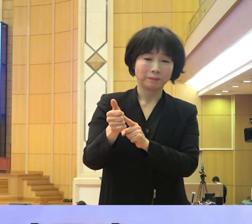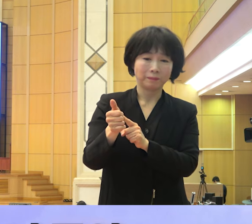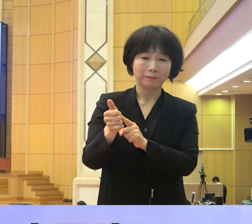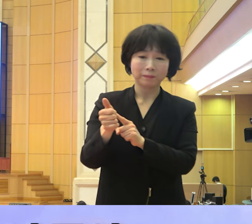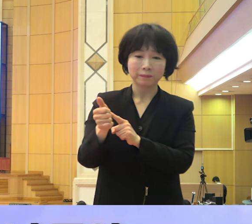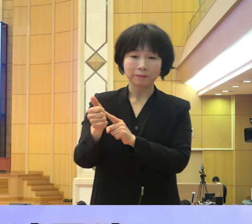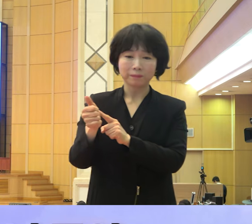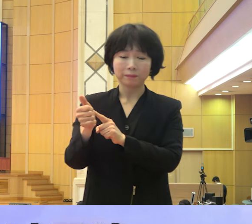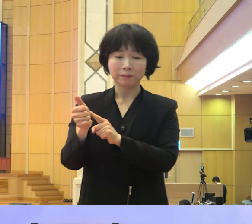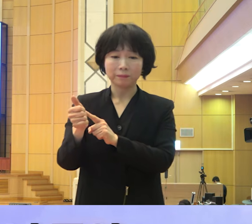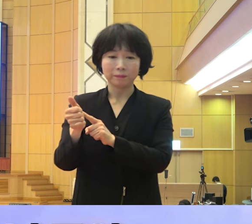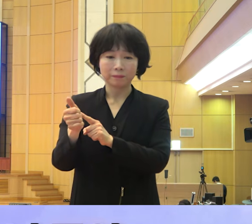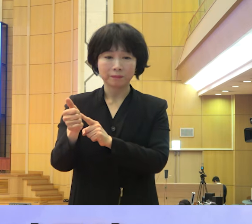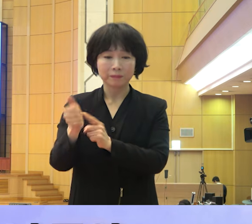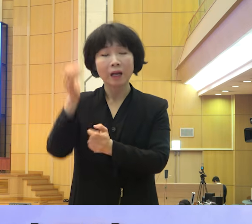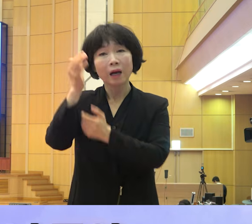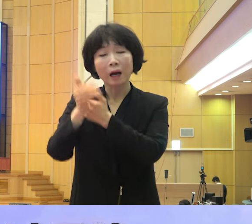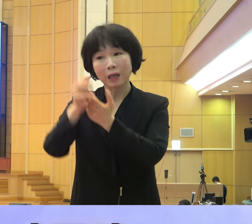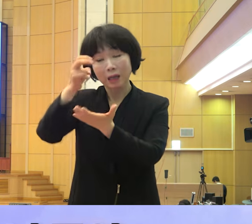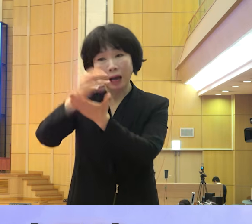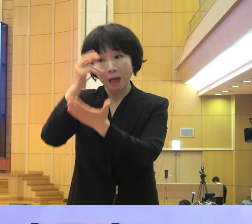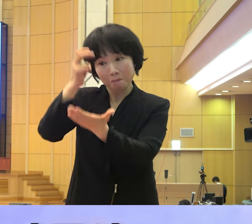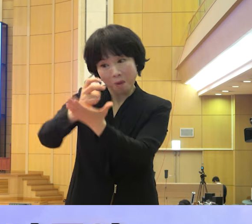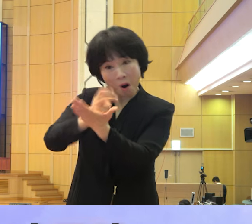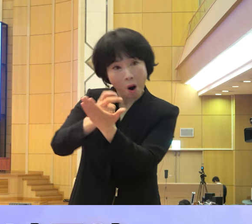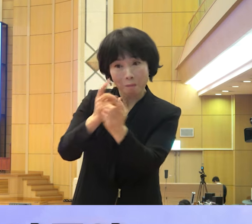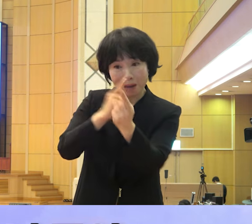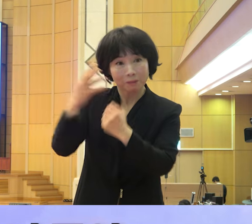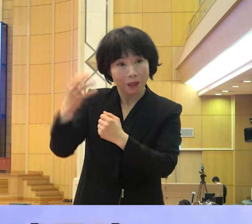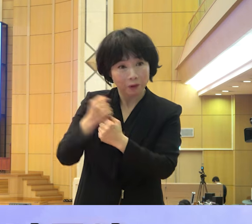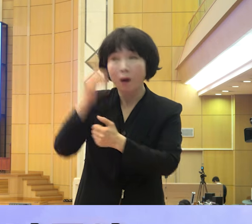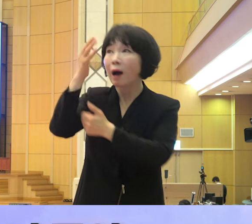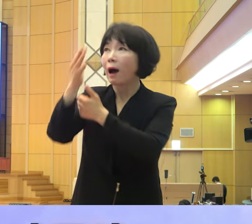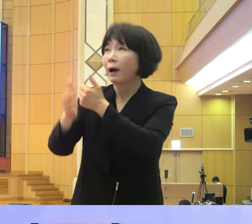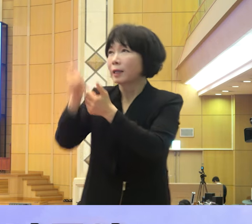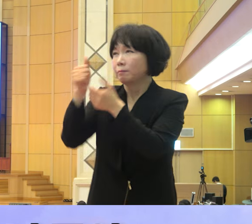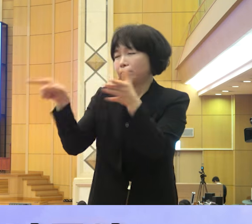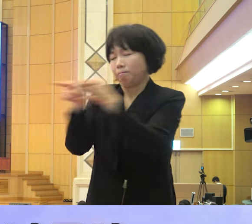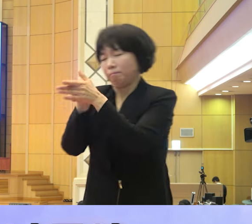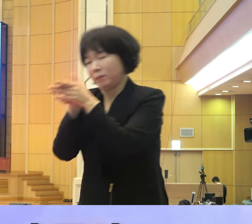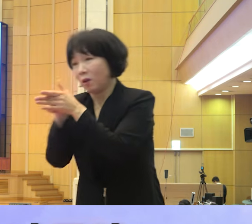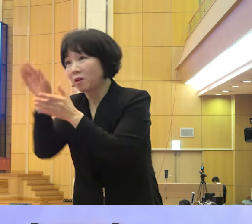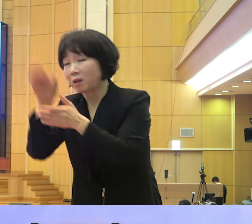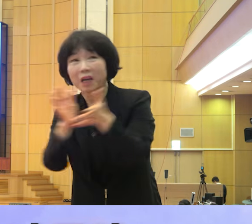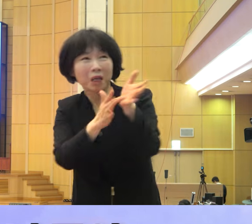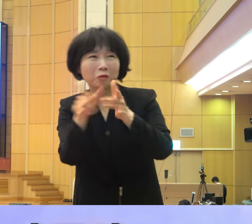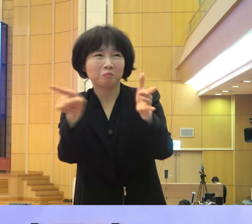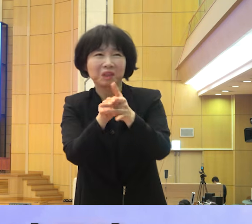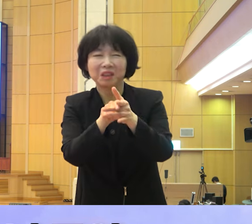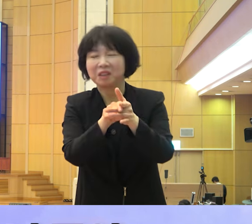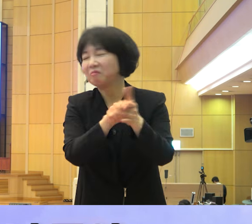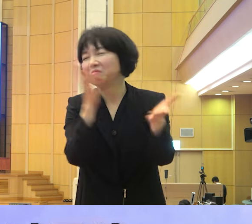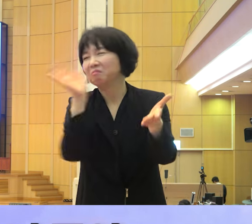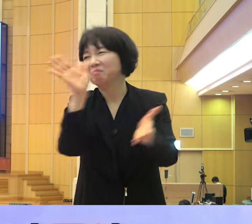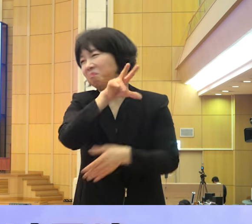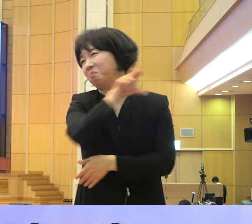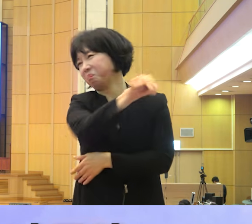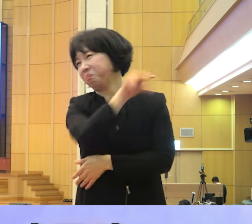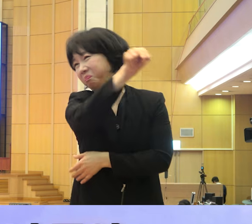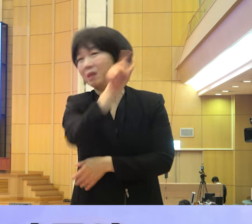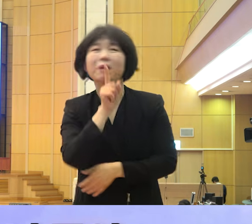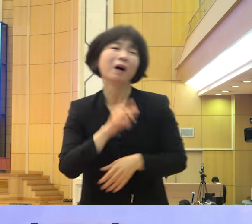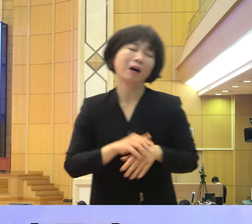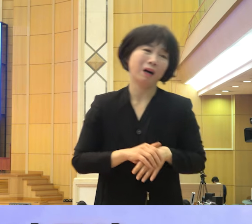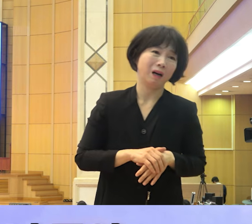율법주의자들, 율법의 말씀으로 하나님만 믿는다 그러고 예수님을 핍박하는 자들, 유대인들에게 가서